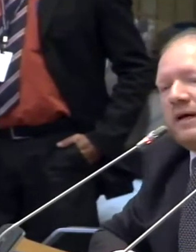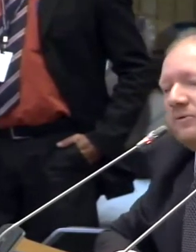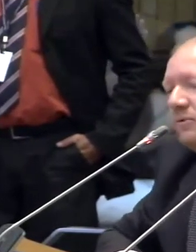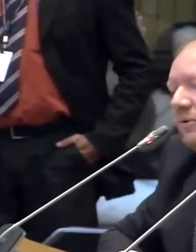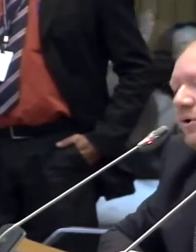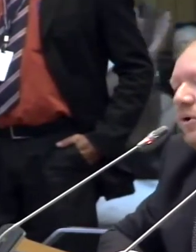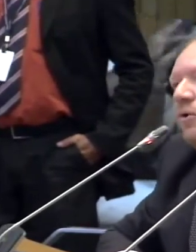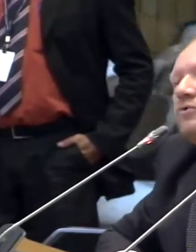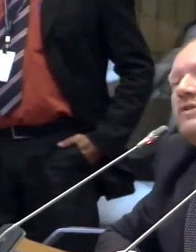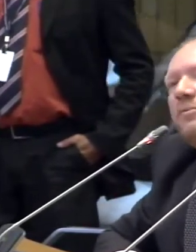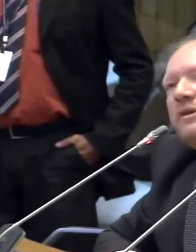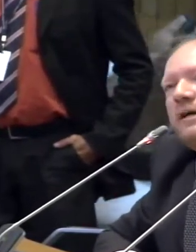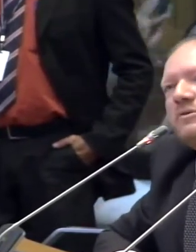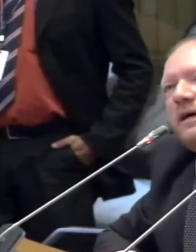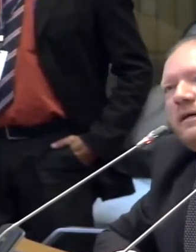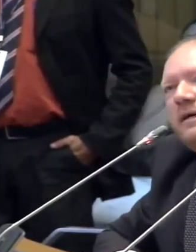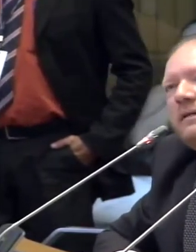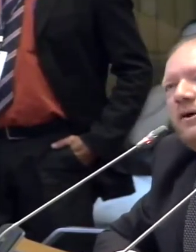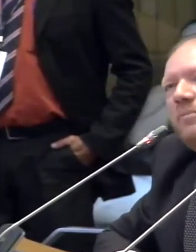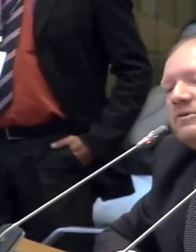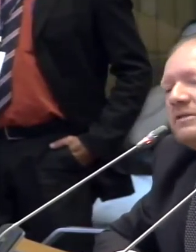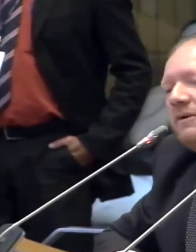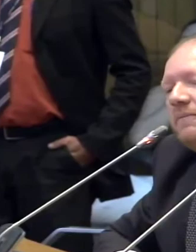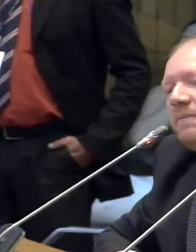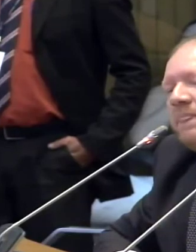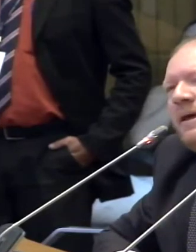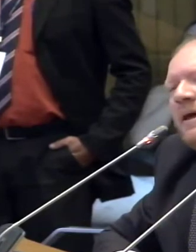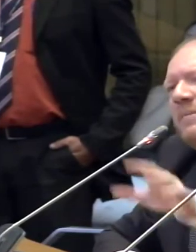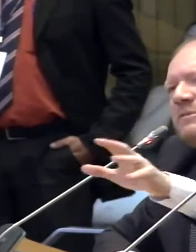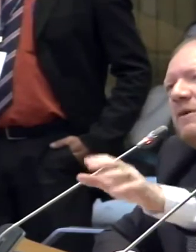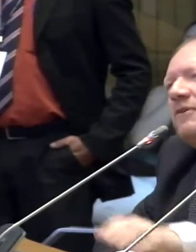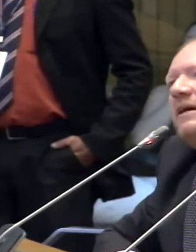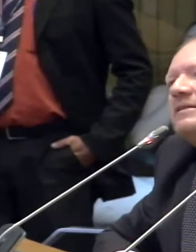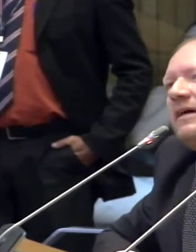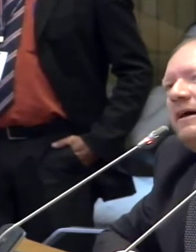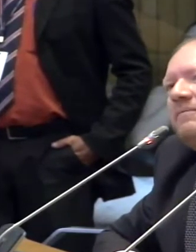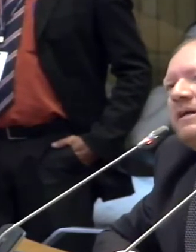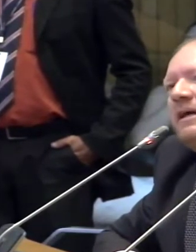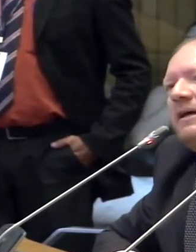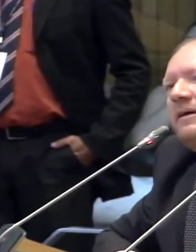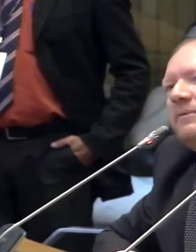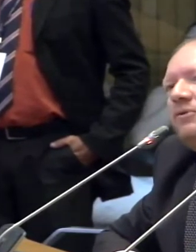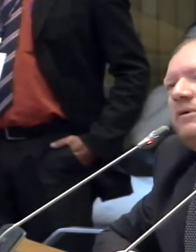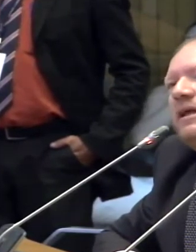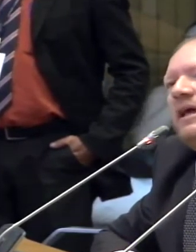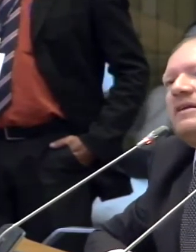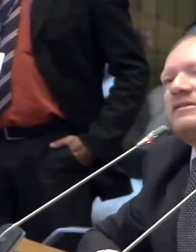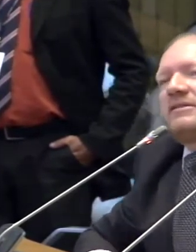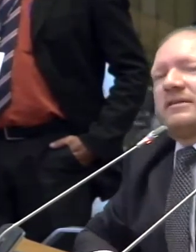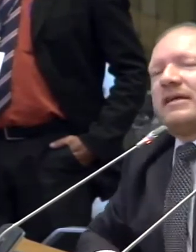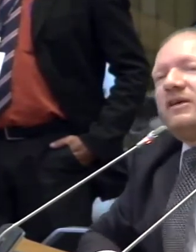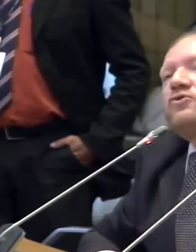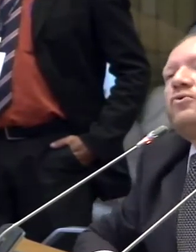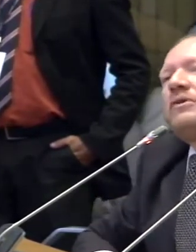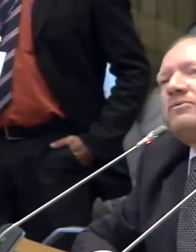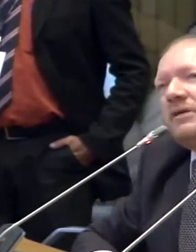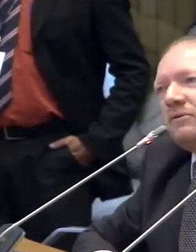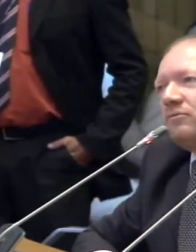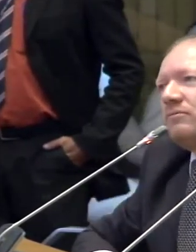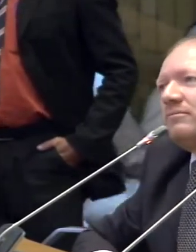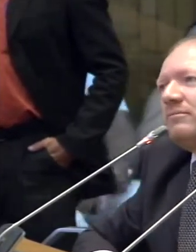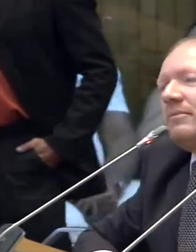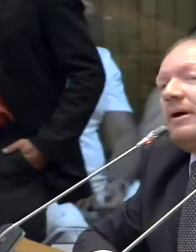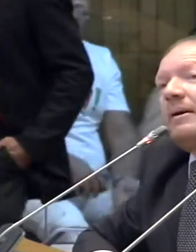insultam outros deputados da oposição. Mas, para finalizar, deputado Bira, eles